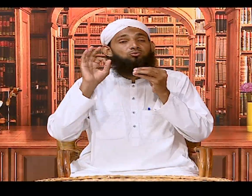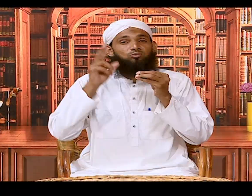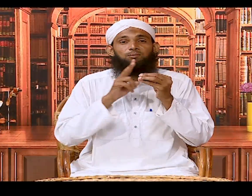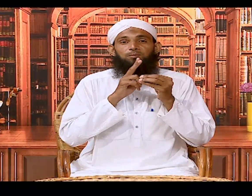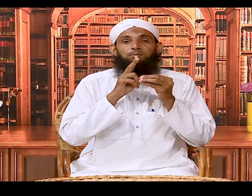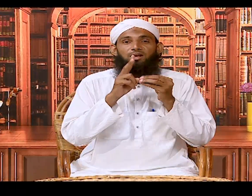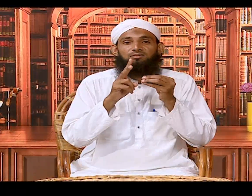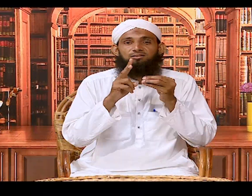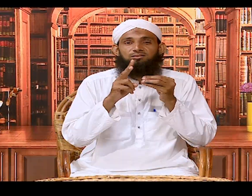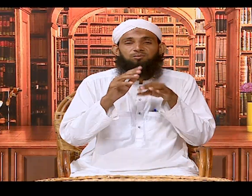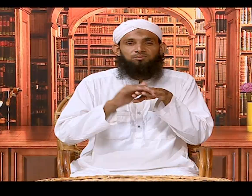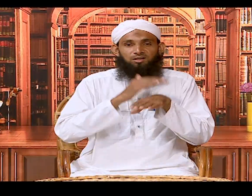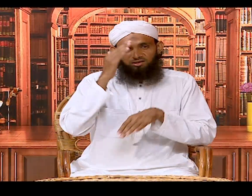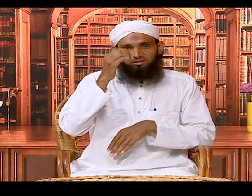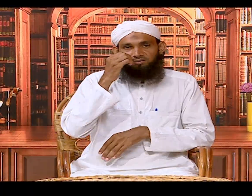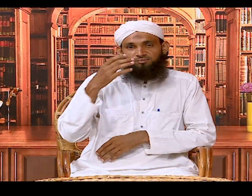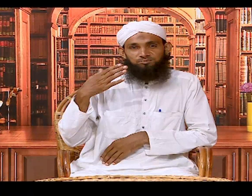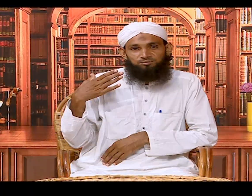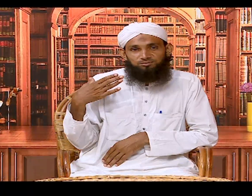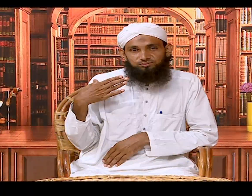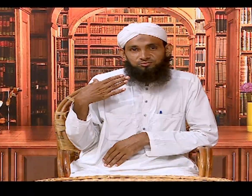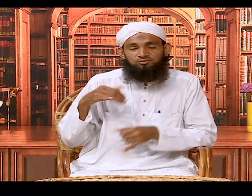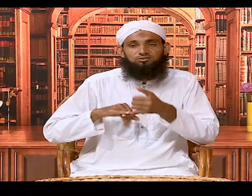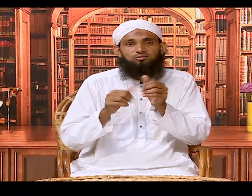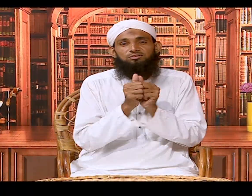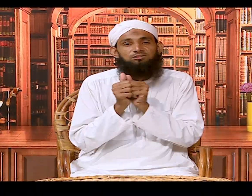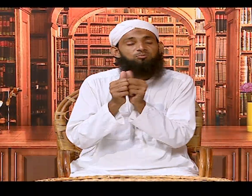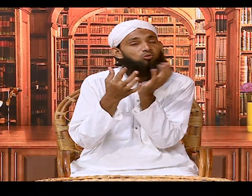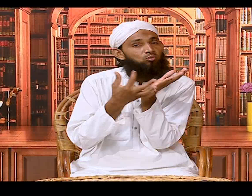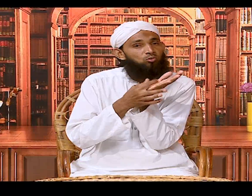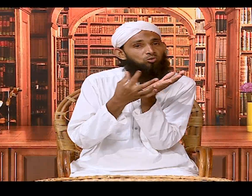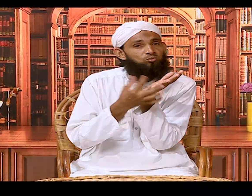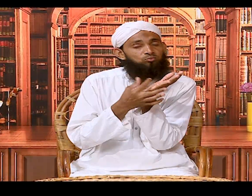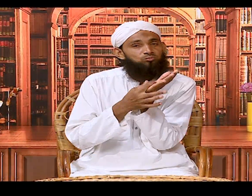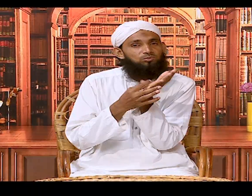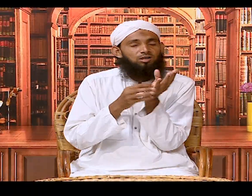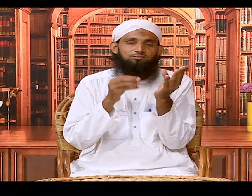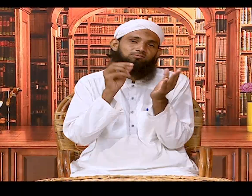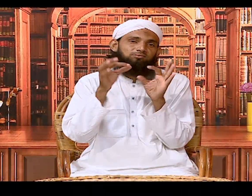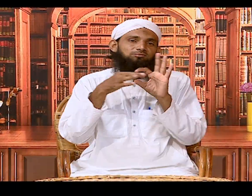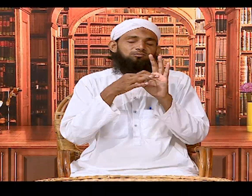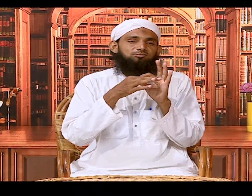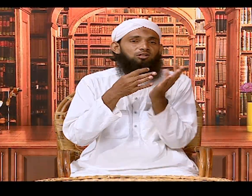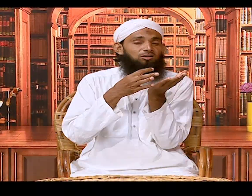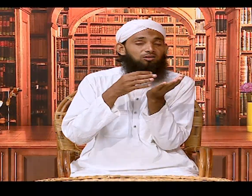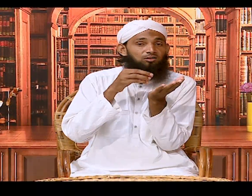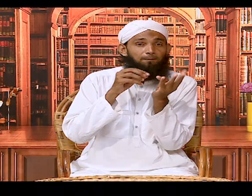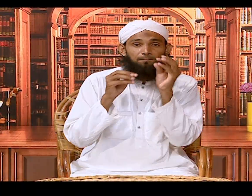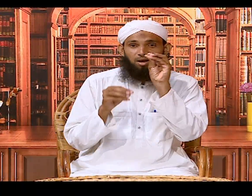خصوصیت بیعت رضوان۔ پیارے اسلامی بھائیوں، حضرت عثمان غنی رضی اللہ عنہ کی خصوصیات میں سے پانچویں اہم ترین خصوصیت یہ